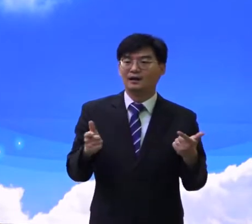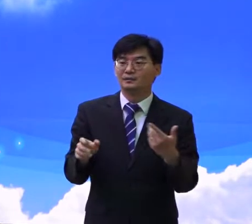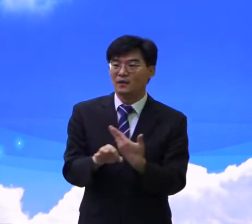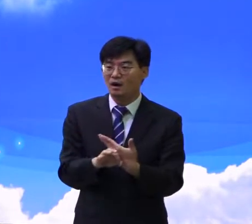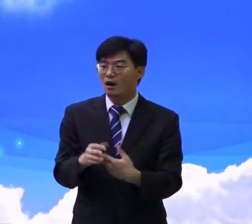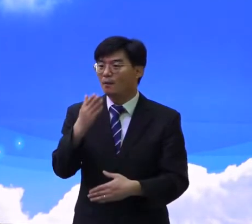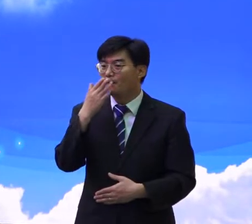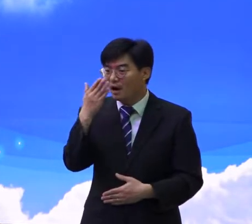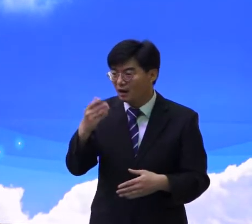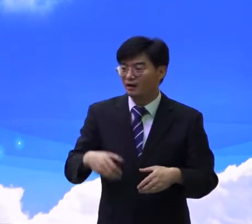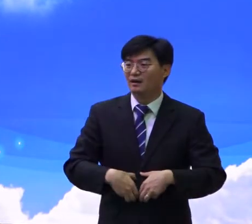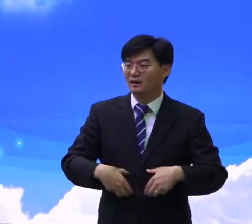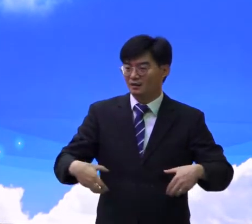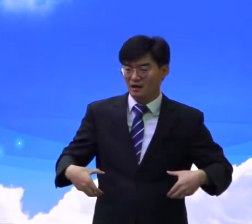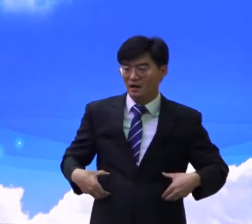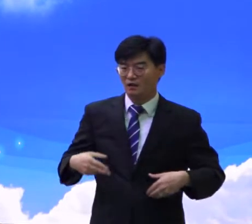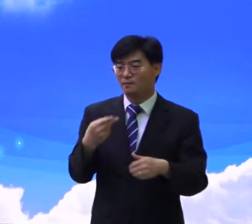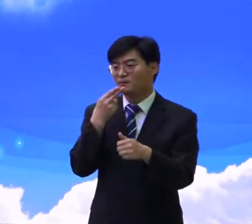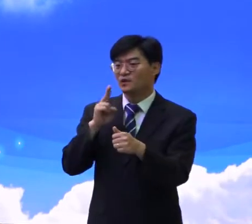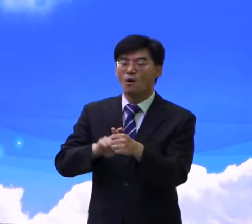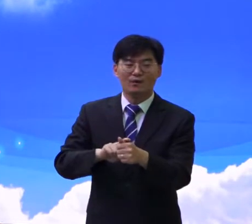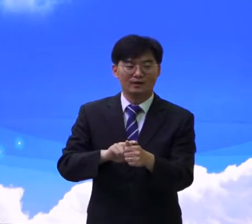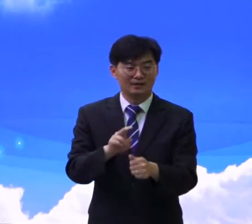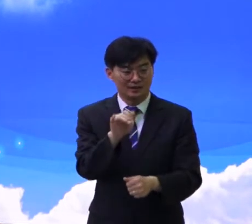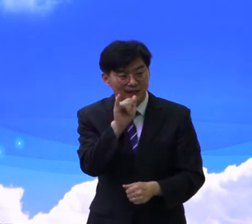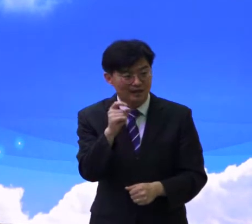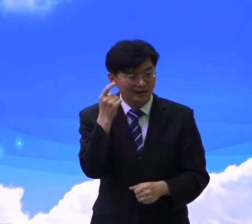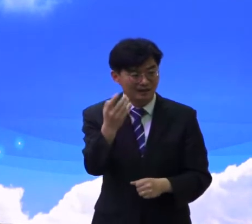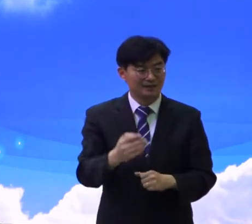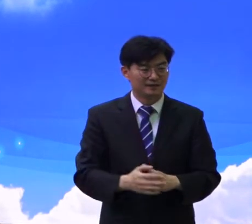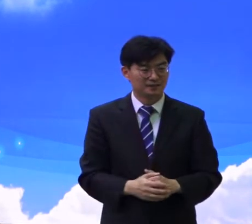신앙생활하며 같이 가고 있다고 하는 것조차도 잃어버리고